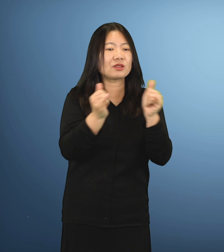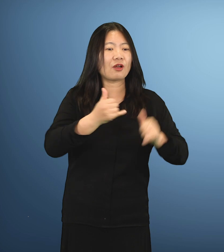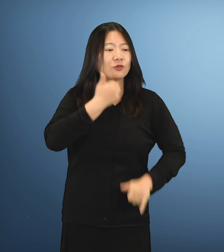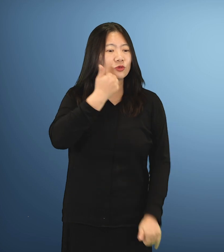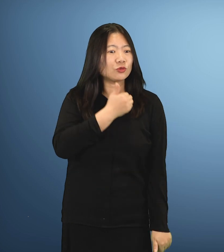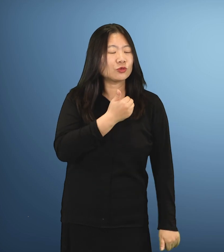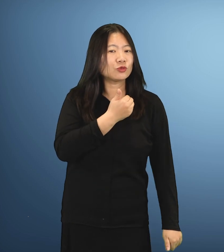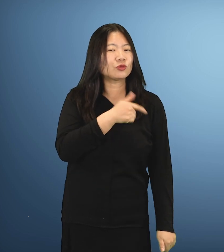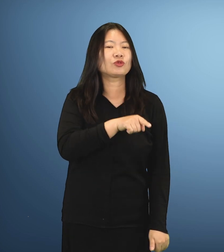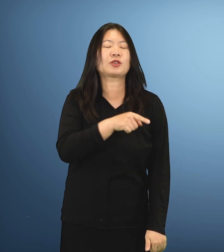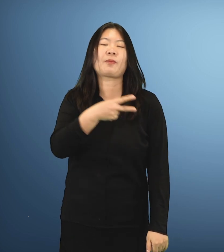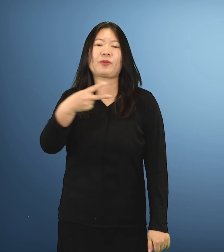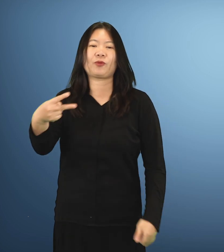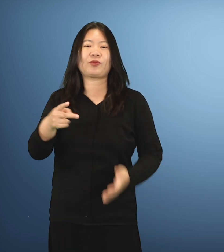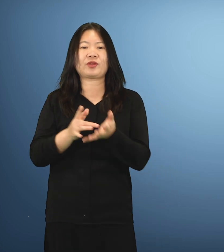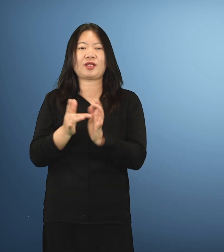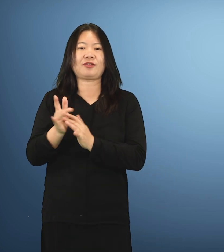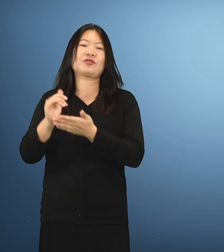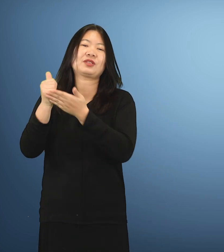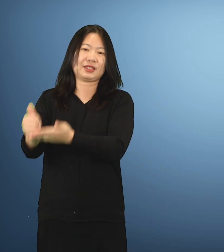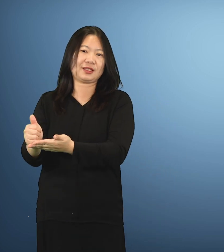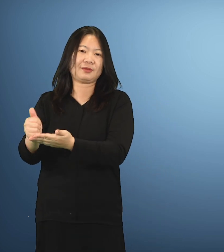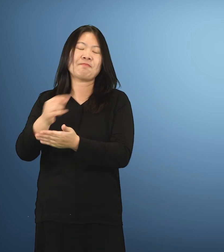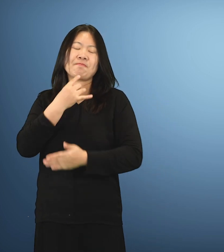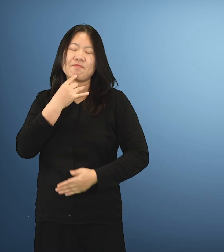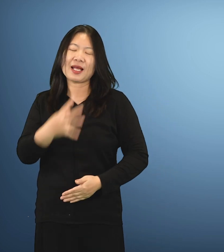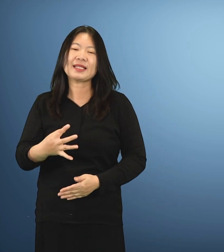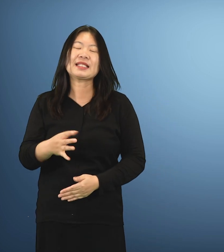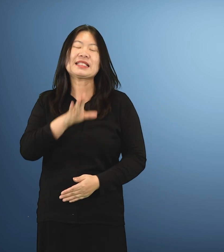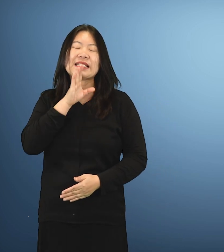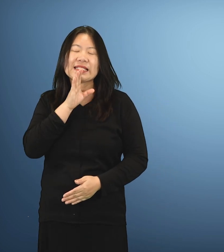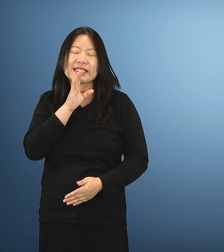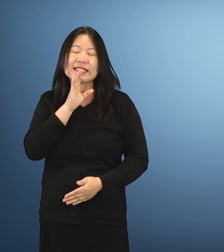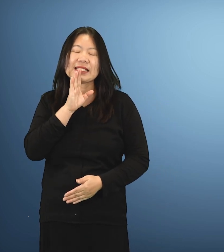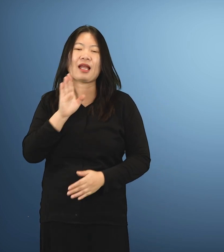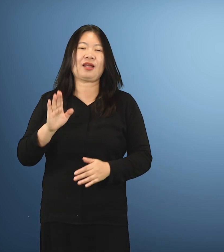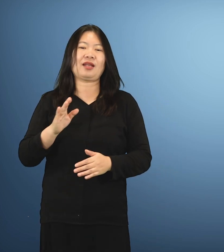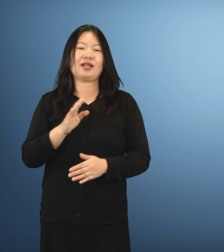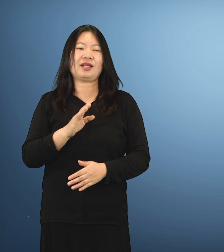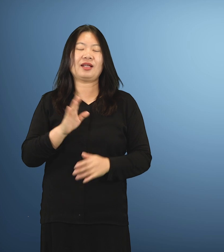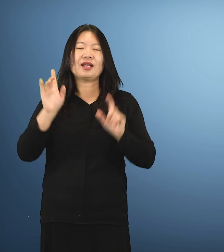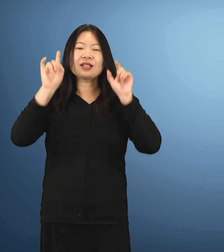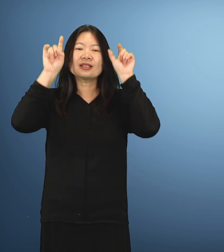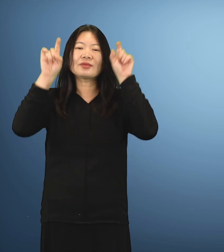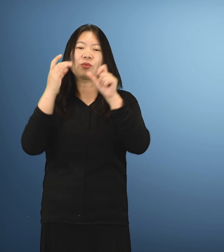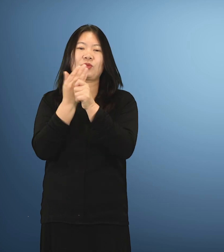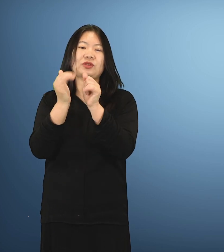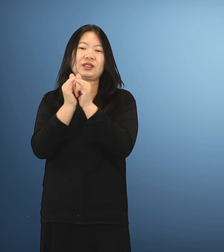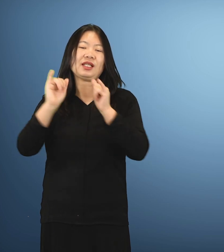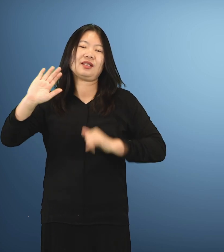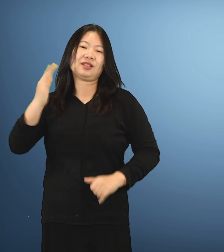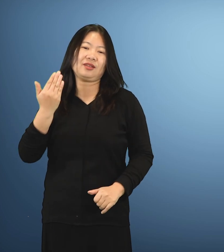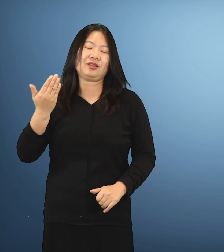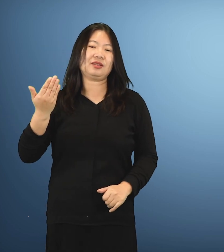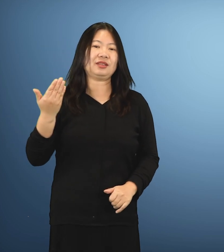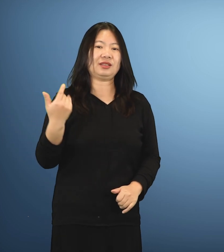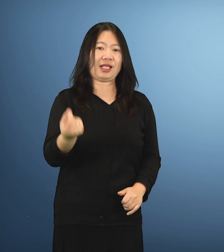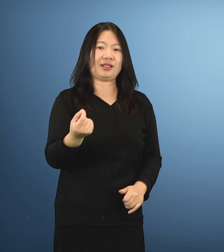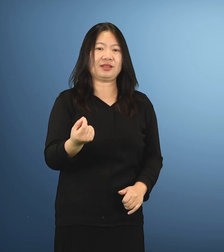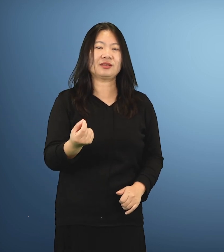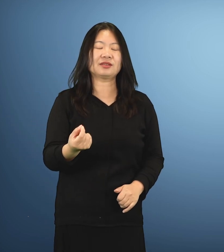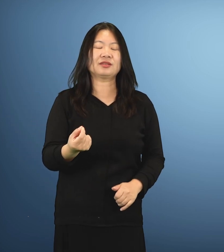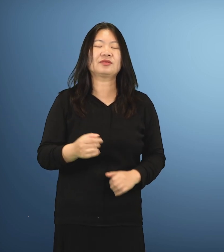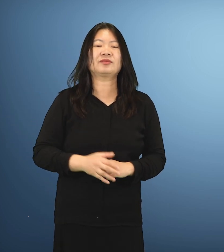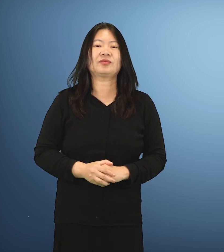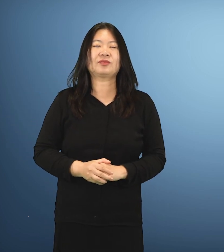거죠. 예수 그리스도. 그분만이 참된 목자가 되신다. 할렐루야.